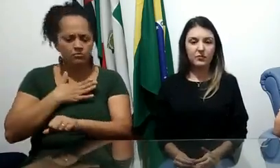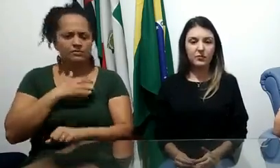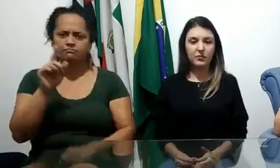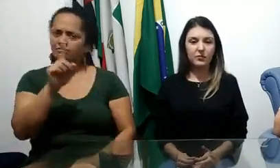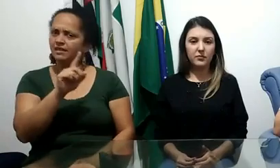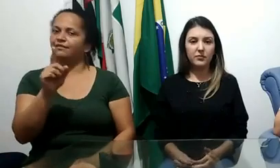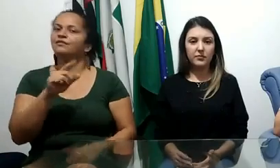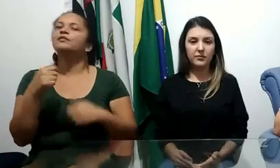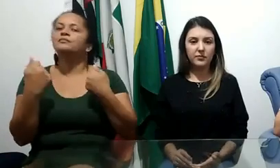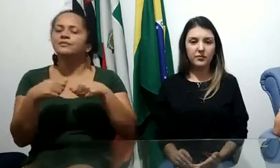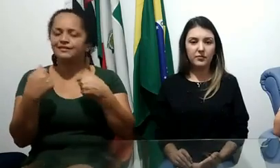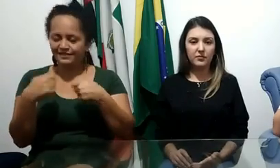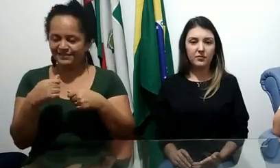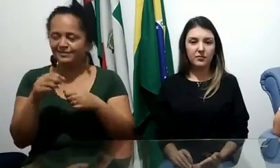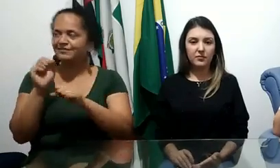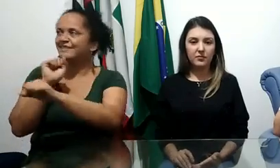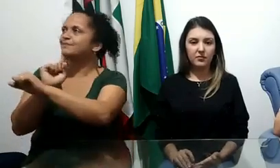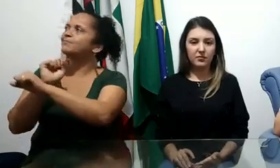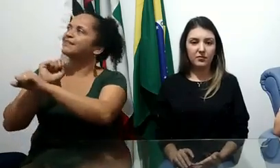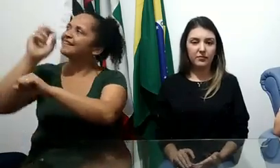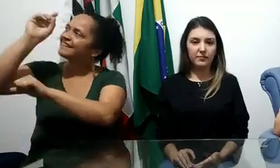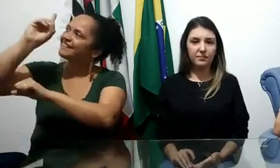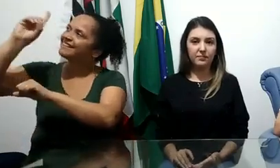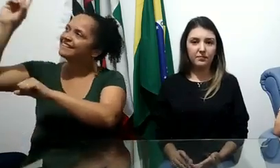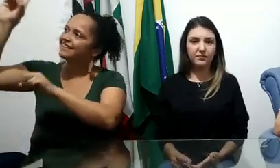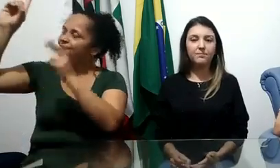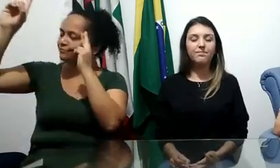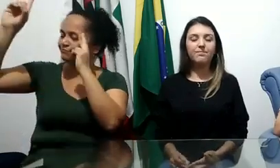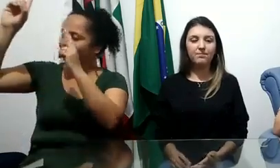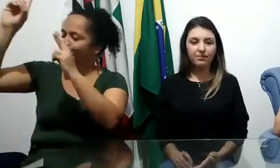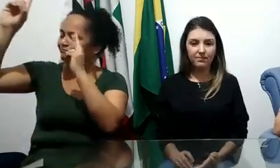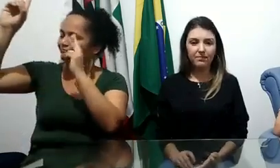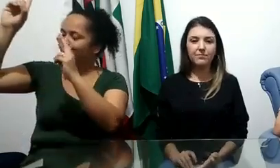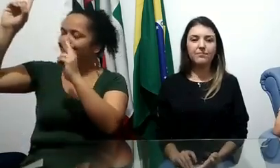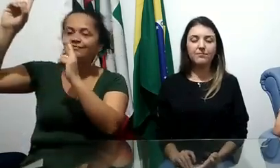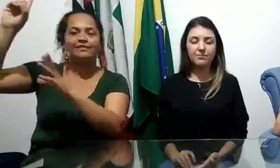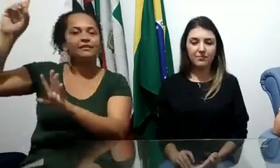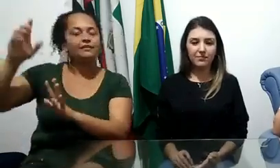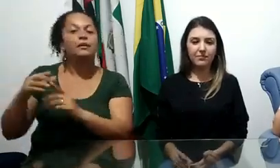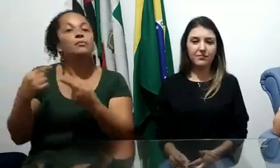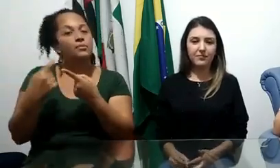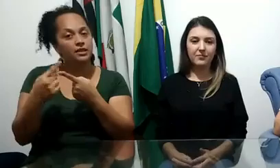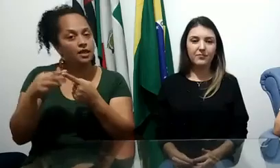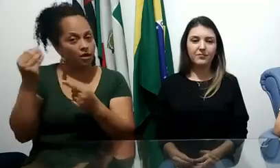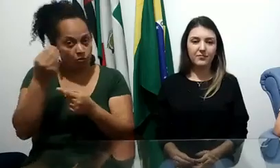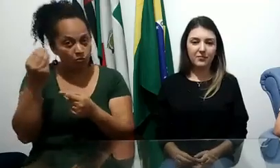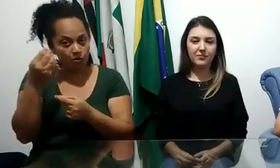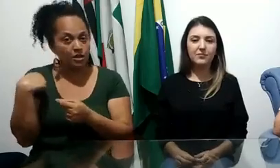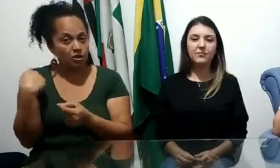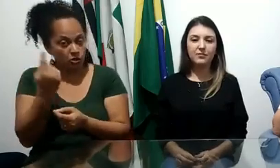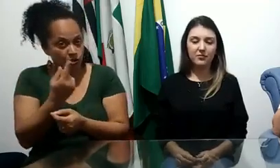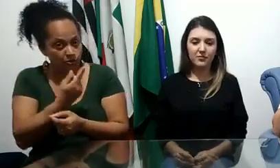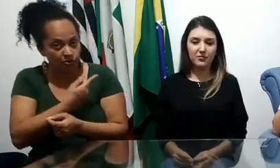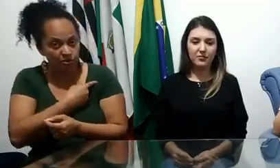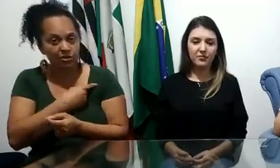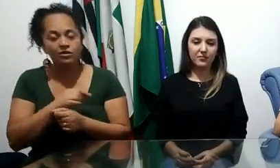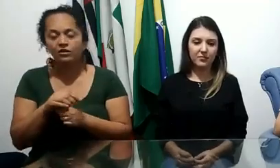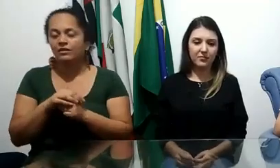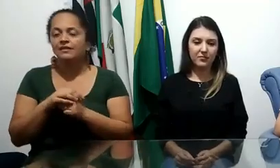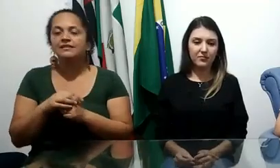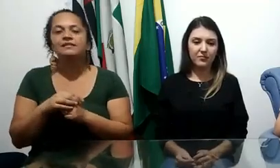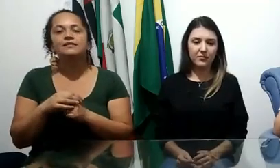gente depende de nós mesmos, da força do nosso braço, dá tudo errado. Dá tudo errado. Mas quando a gente leva a Deus em oração, quando